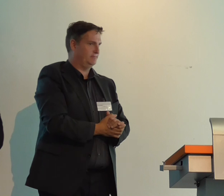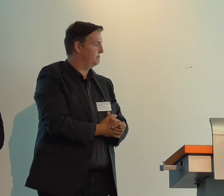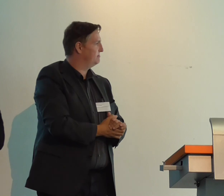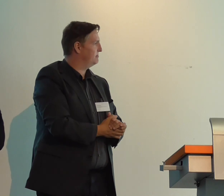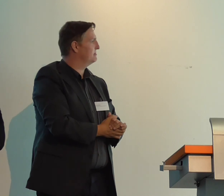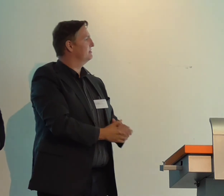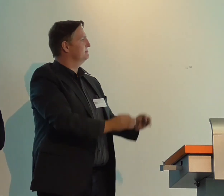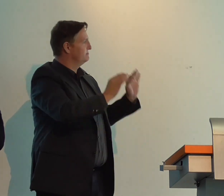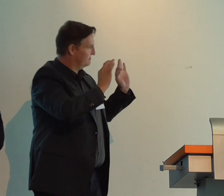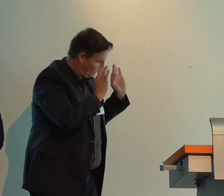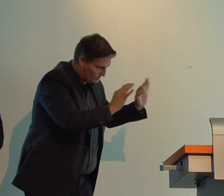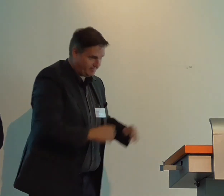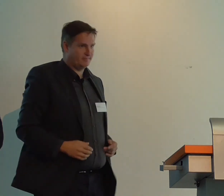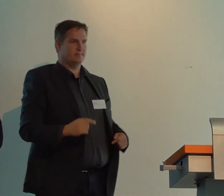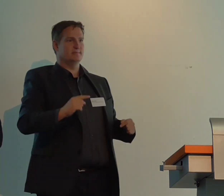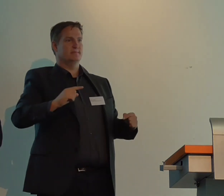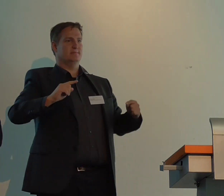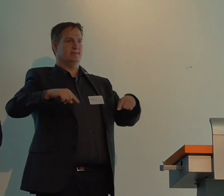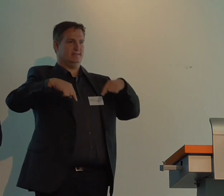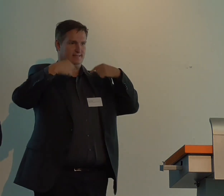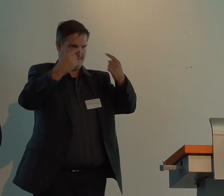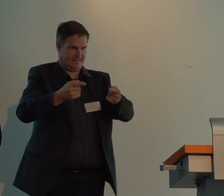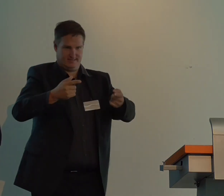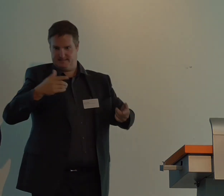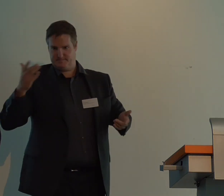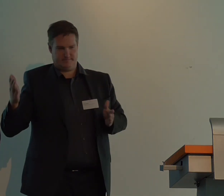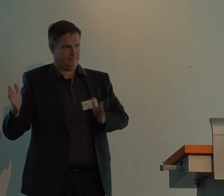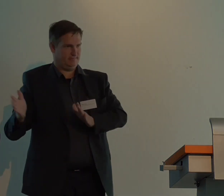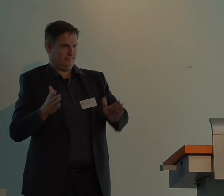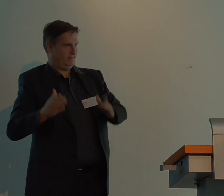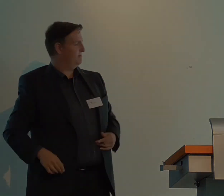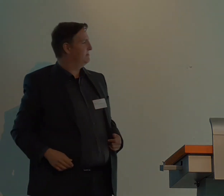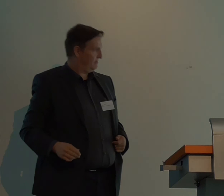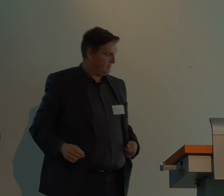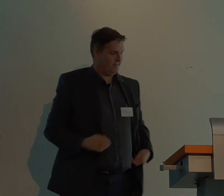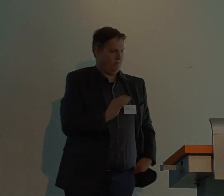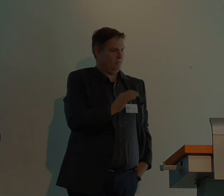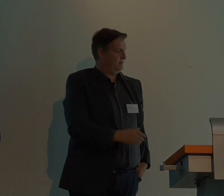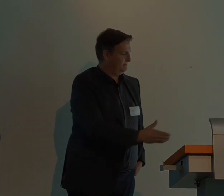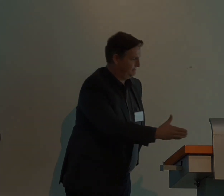Herrn Nils Rasmussen viele Grüße und wir bedauern sehr, dass er nicht dabei sein kann. Gut.